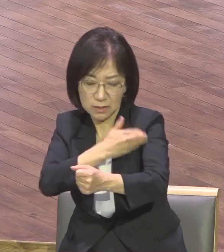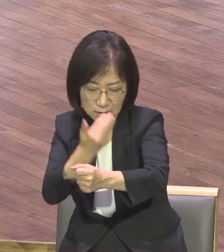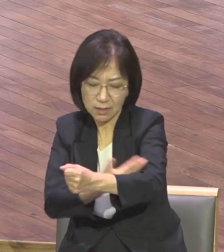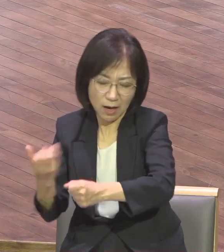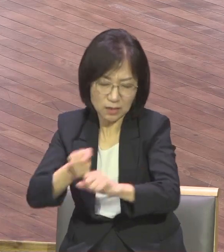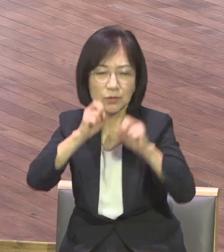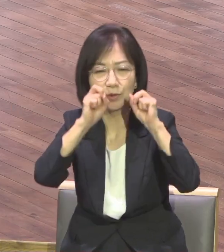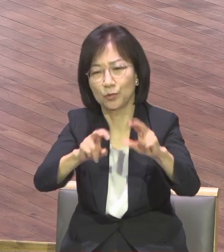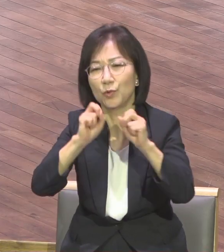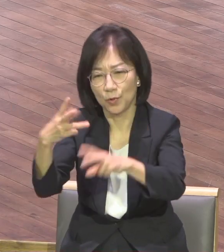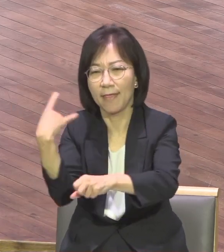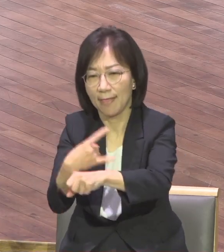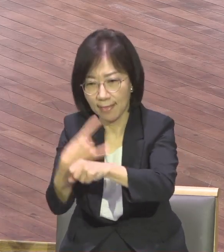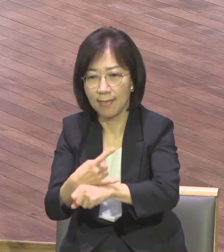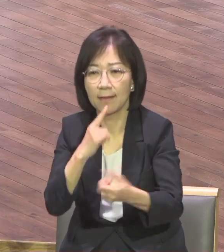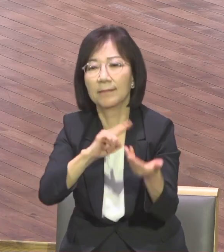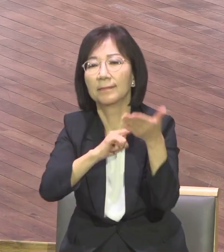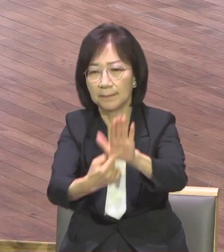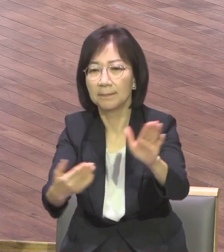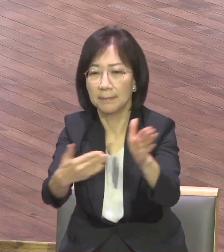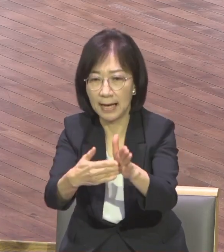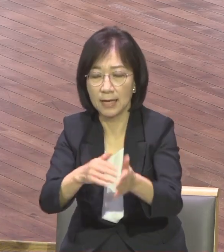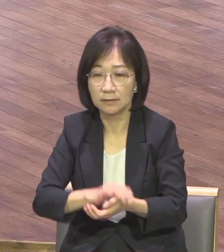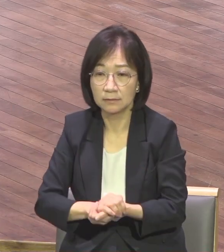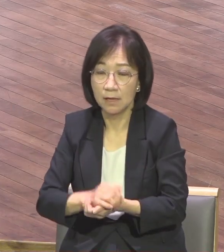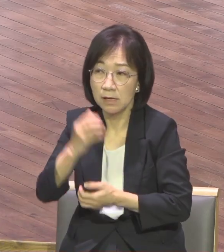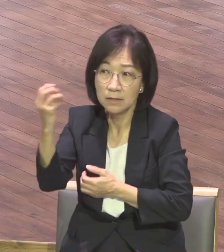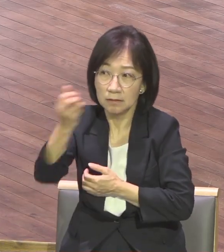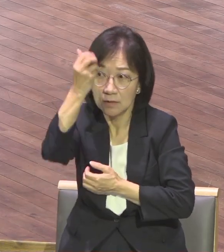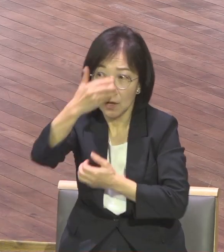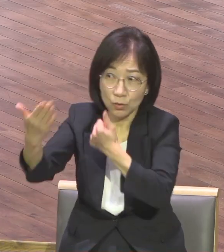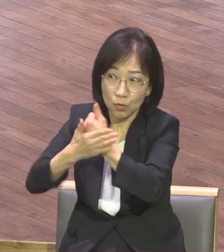성령을 받고 성령의 권능을 힘입어야만이 비로소